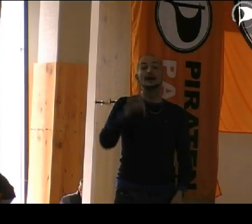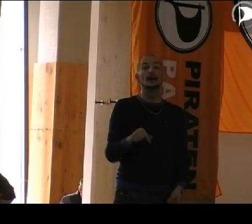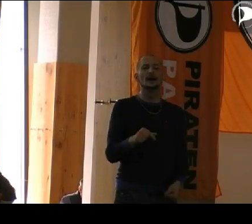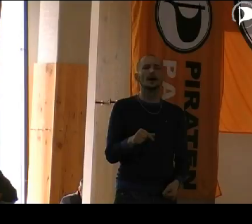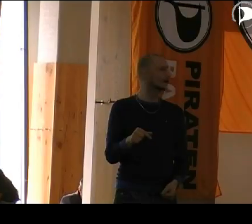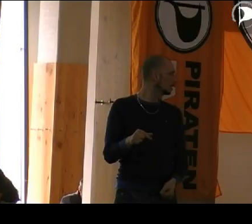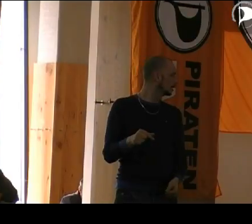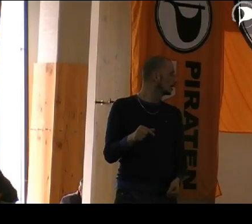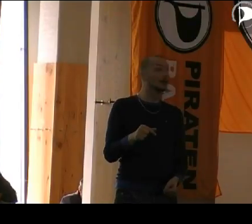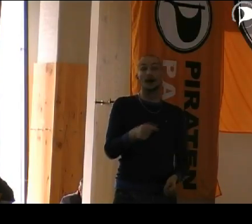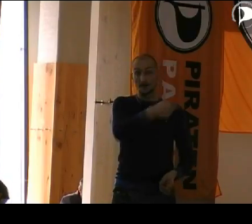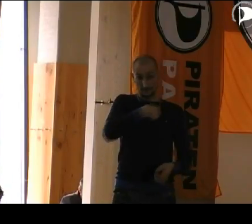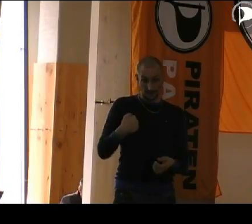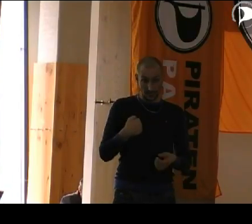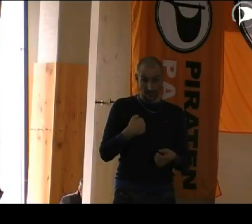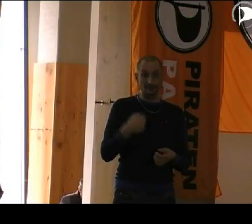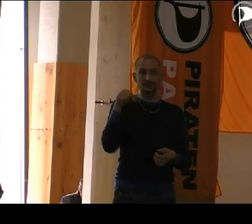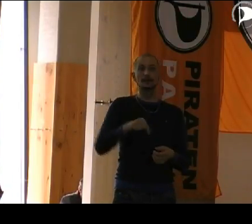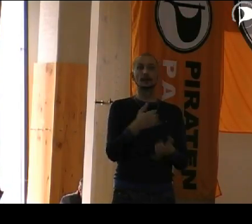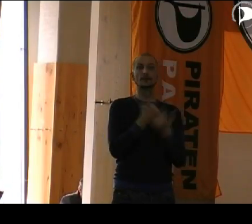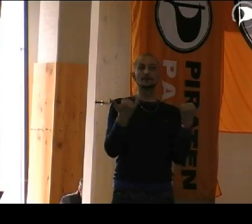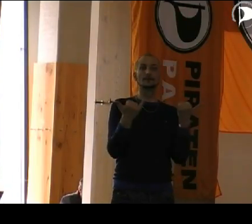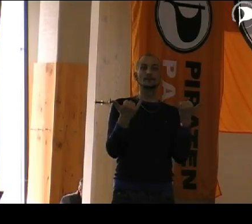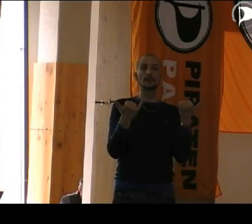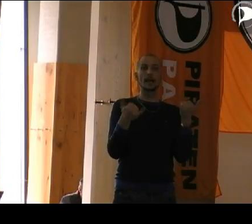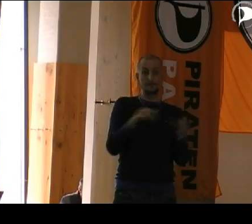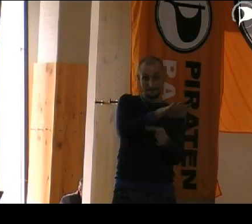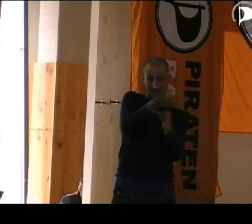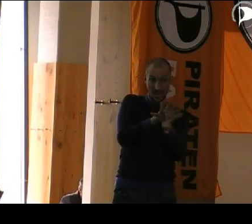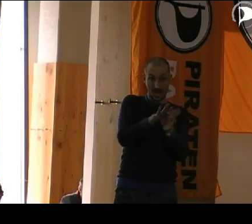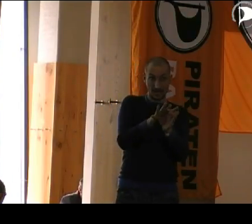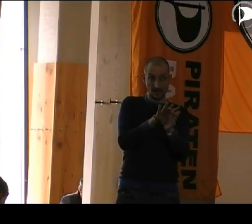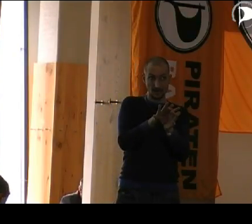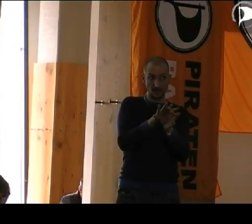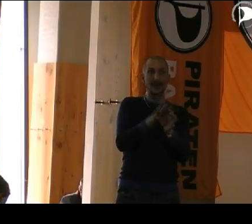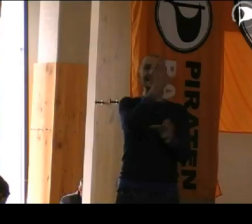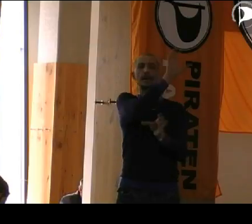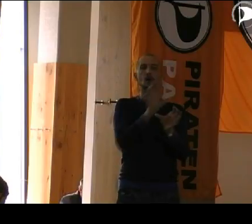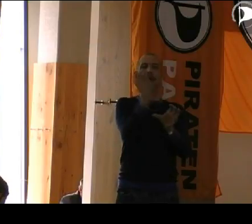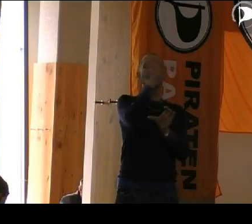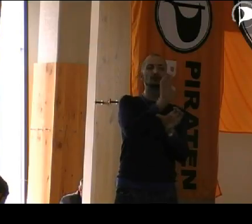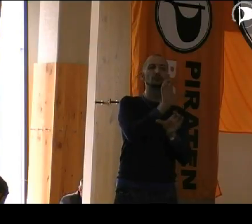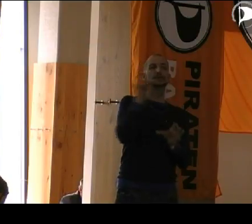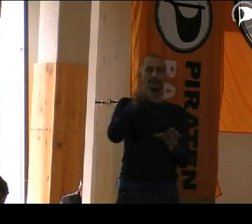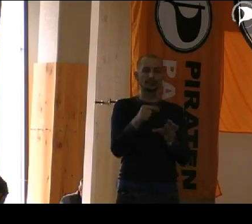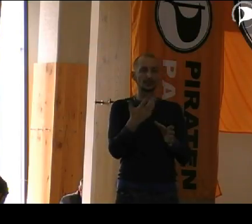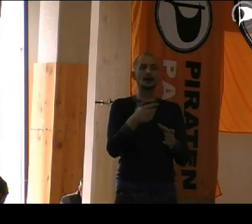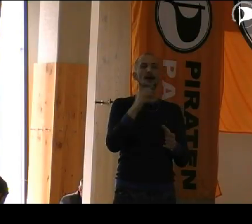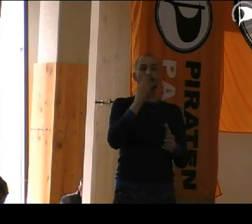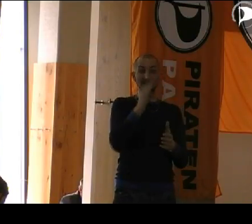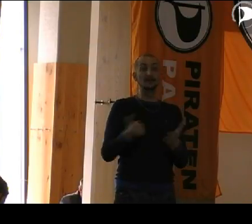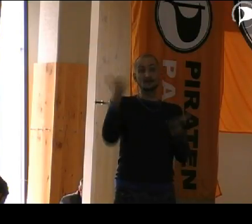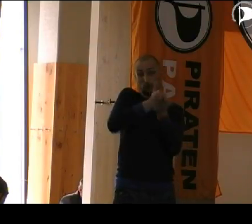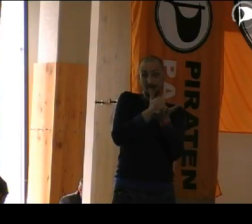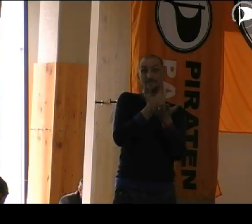wir werden dann natürlich das geografisch zu recht wie das heißt die kandidaten noch darauf hinweisen dass sie von dort kommen ist in den vorstand wollen stellt man sich